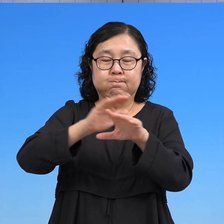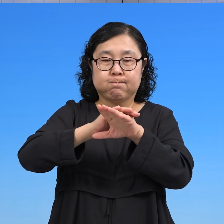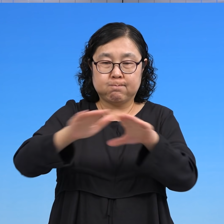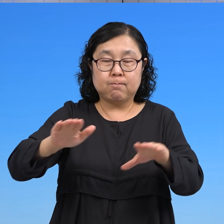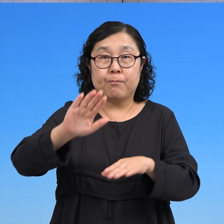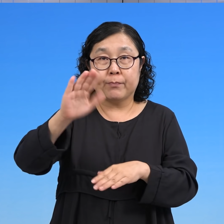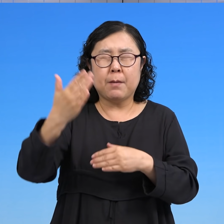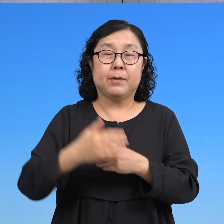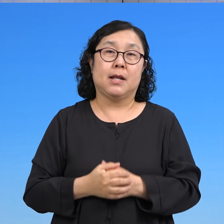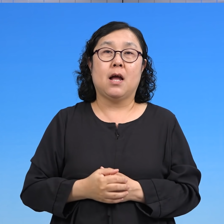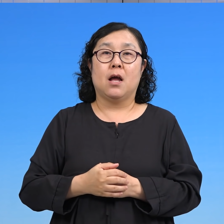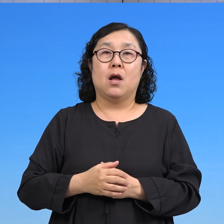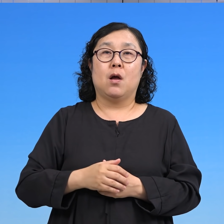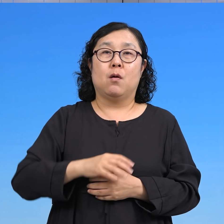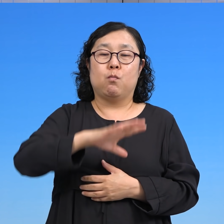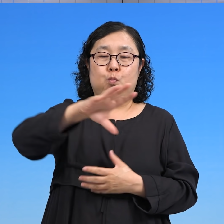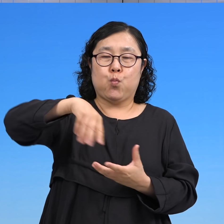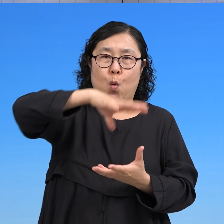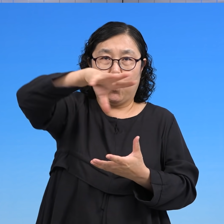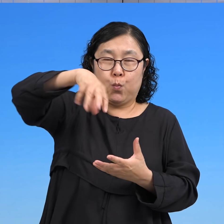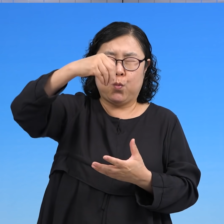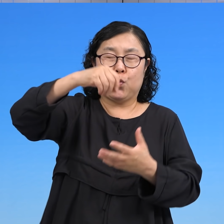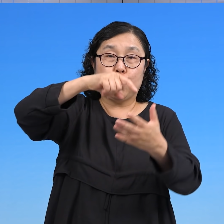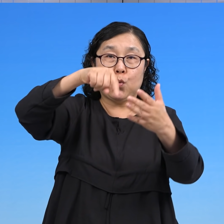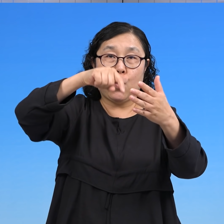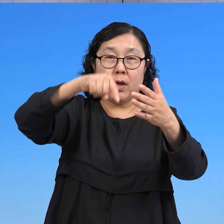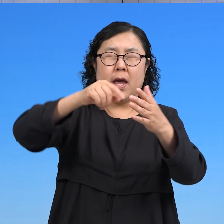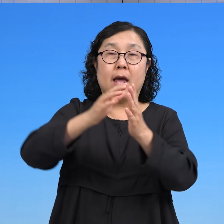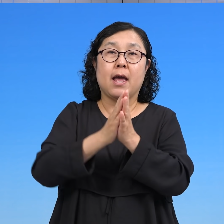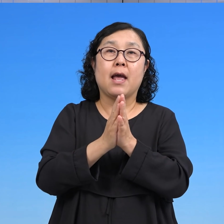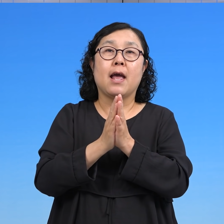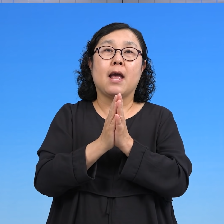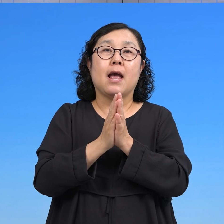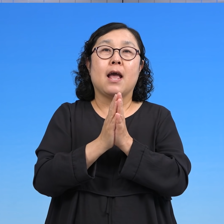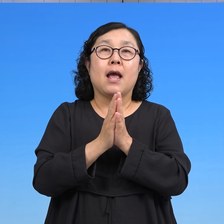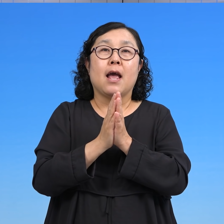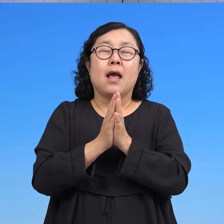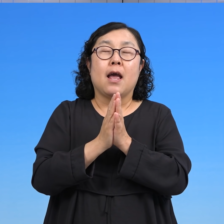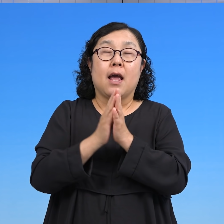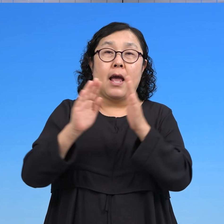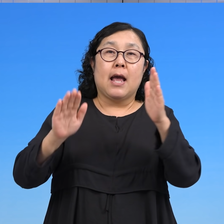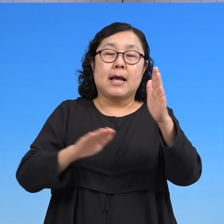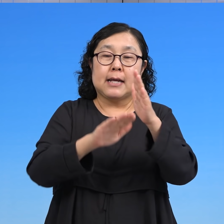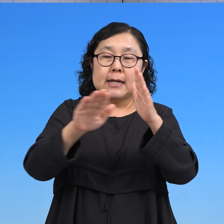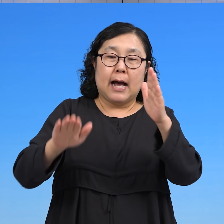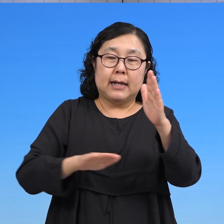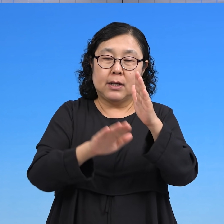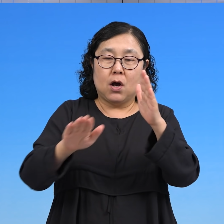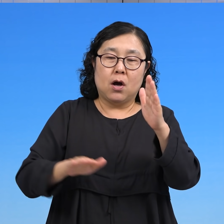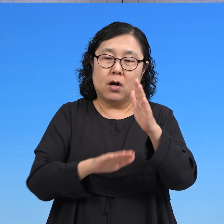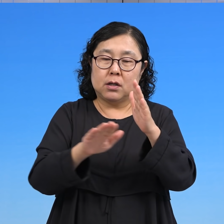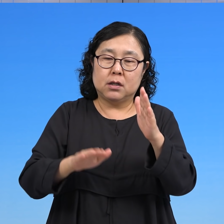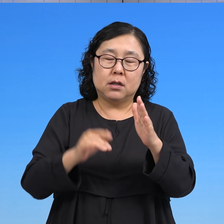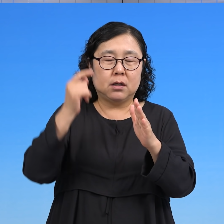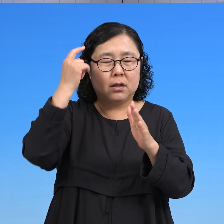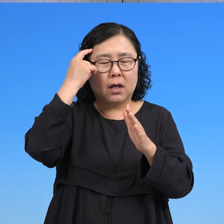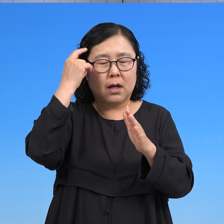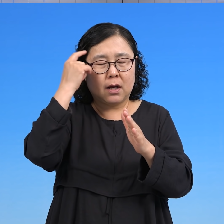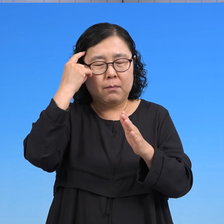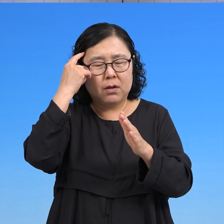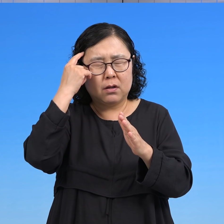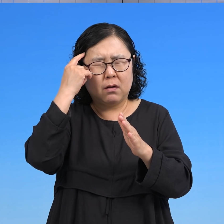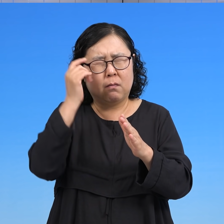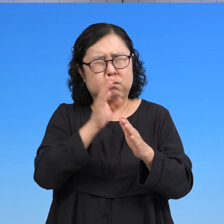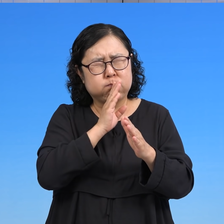제가 이런 의미에서 이 폭풍 속의 가정처럼 흔들리는 현실적인 가정들을 생각하면서 진짜 대안이